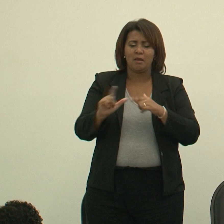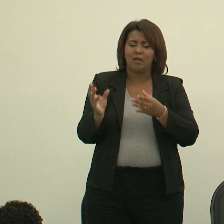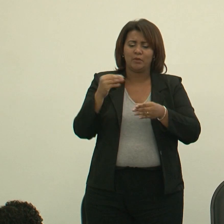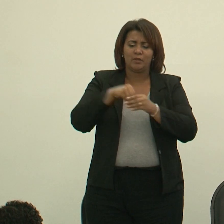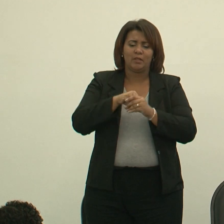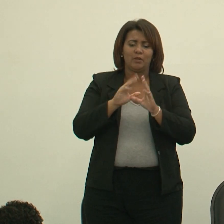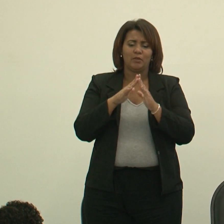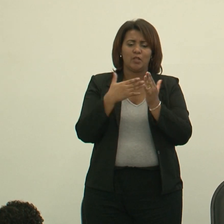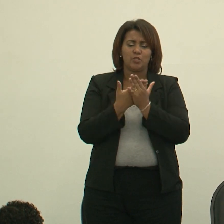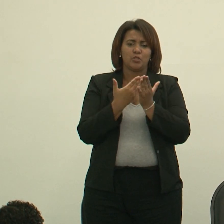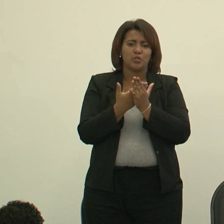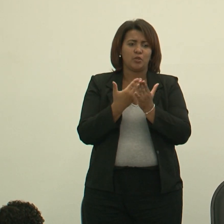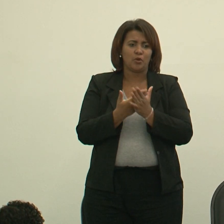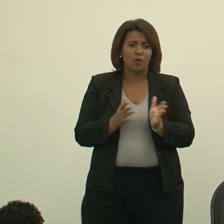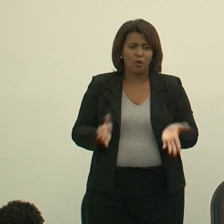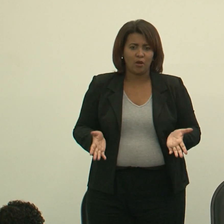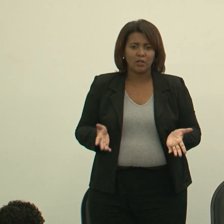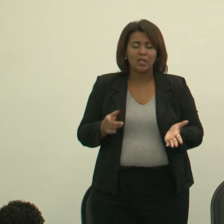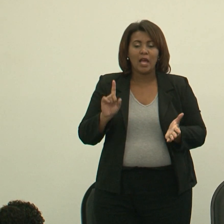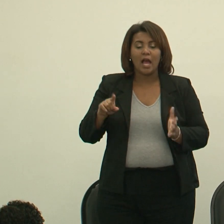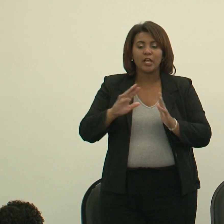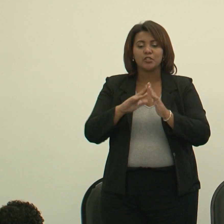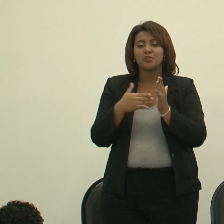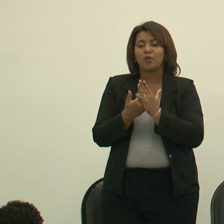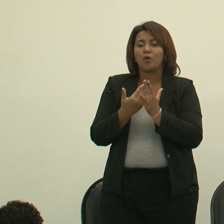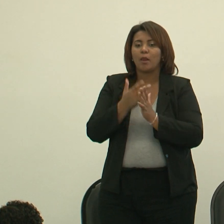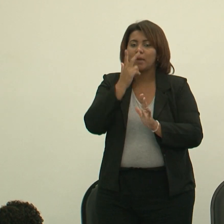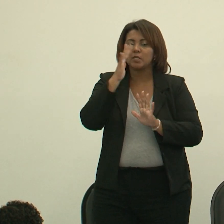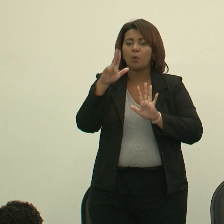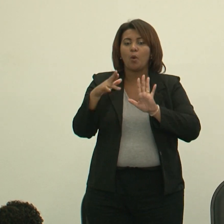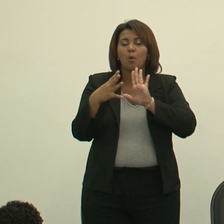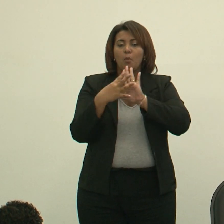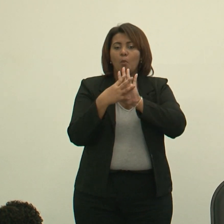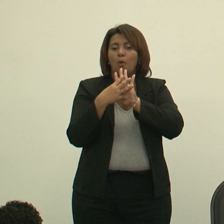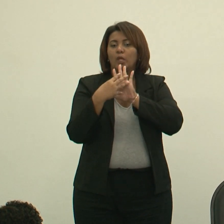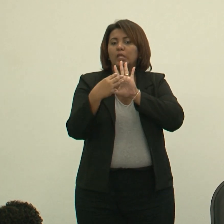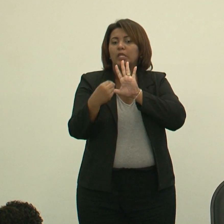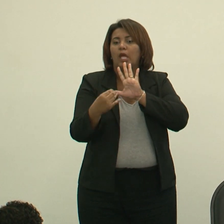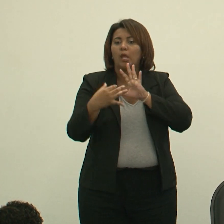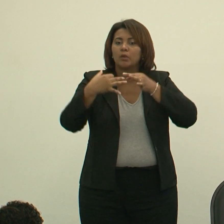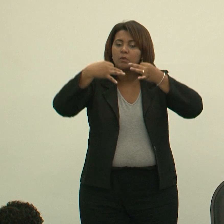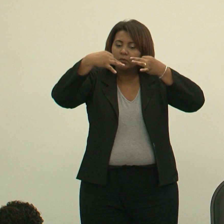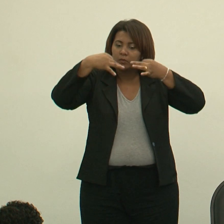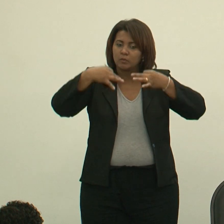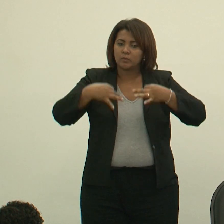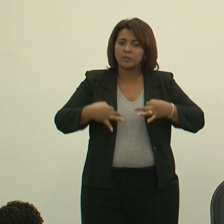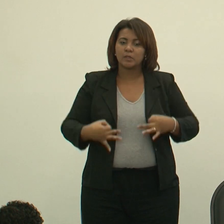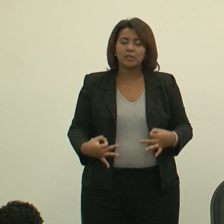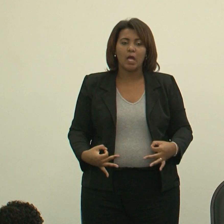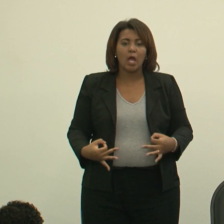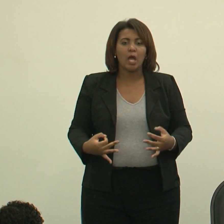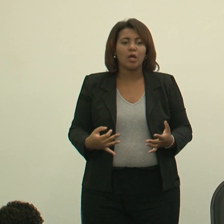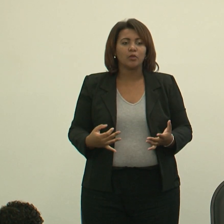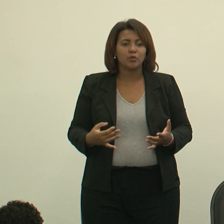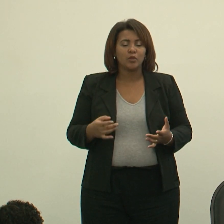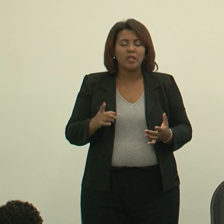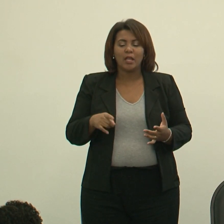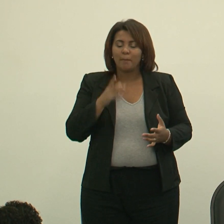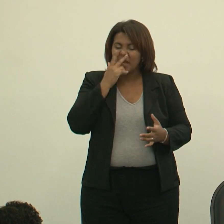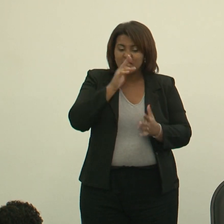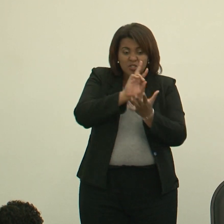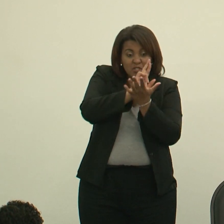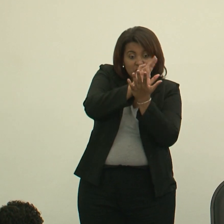a dita produção modelo, a dita produção culta, e tudo que era diversificado era, de certa forma,